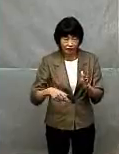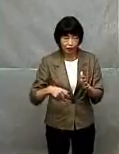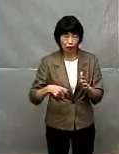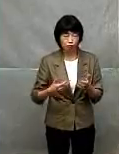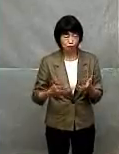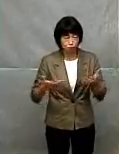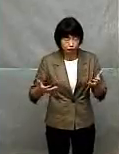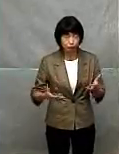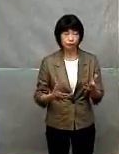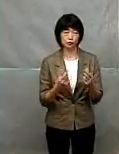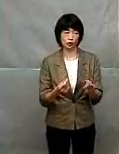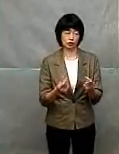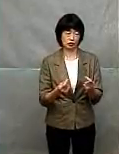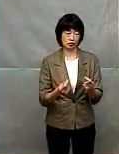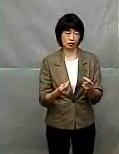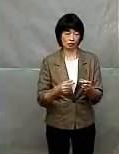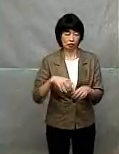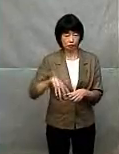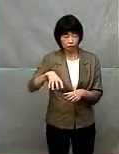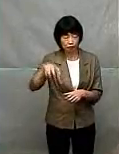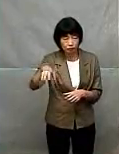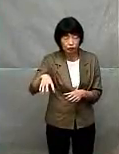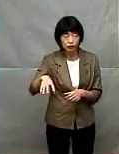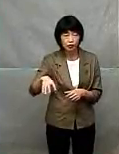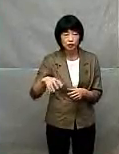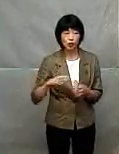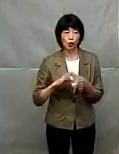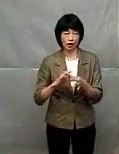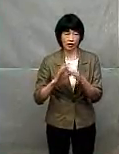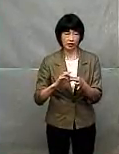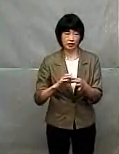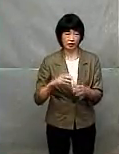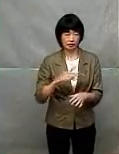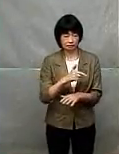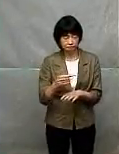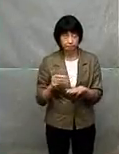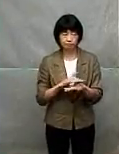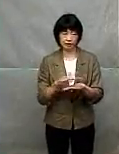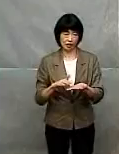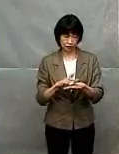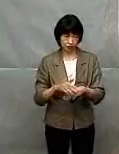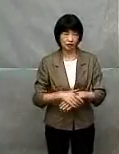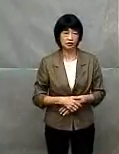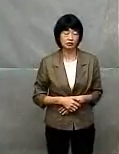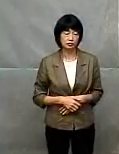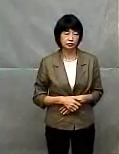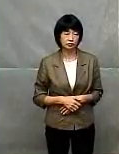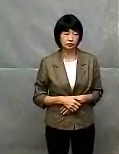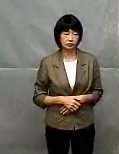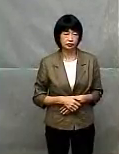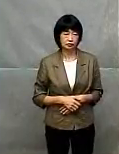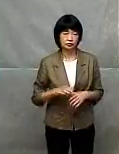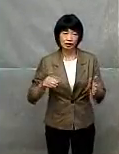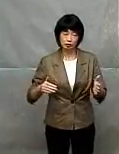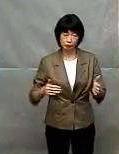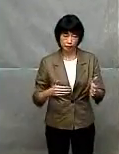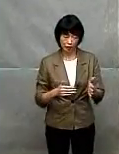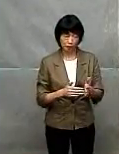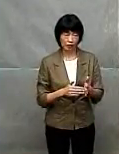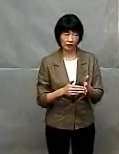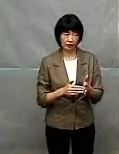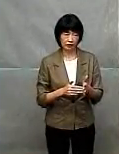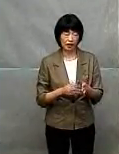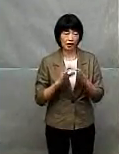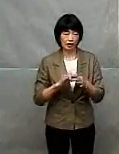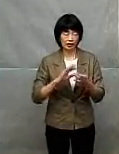より沿線の関係県との連携が極めて重要であります。それでこれまで、関